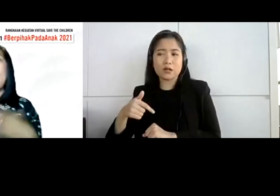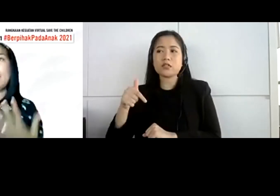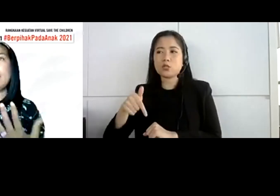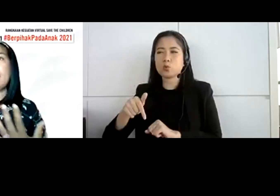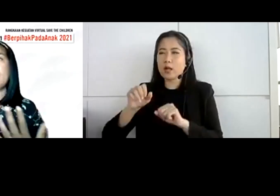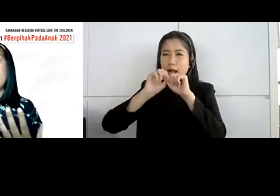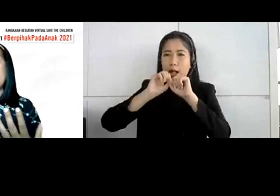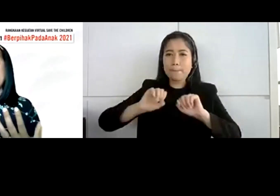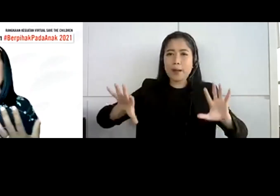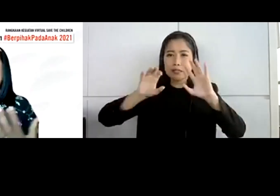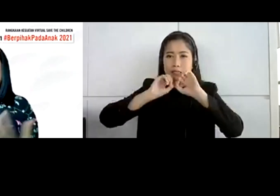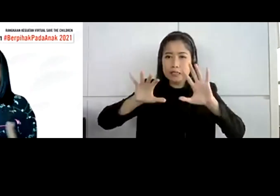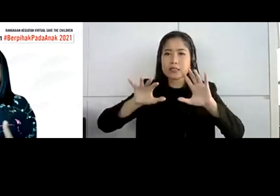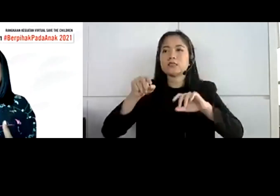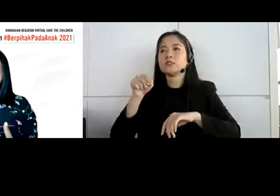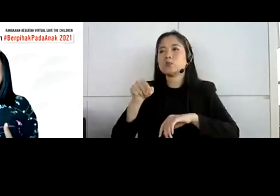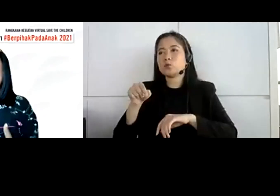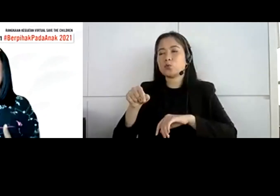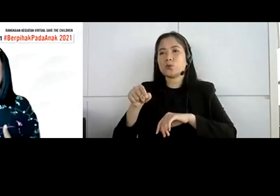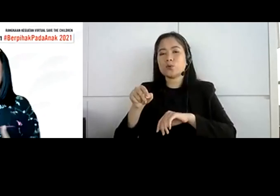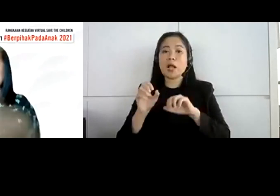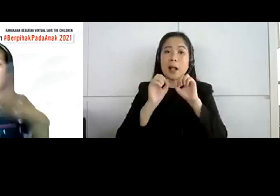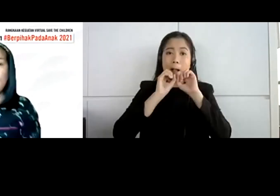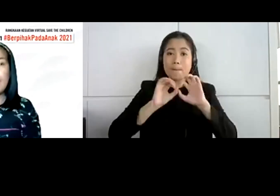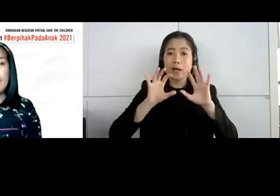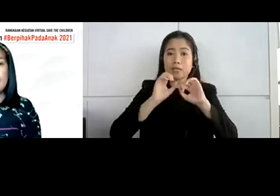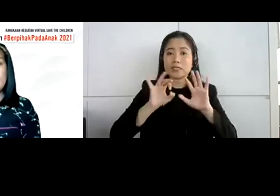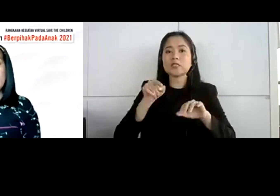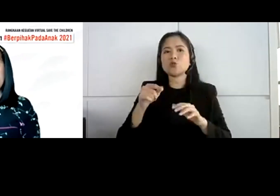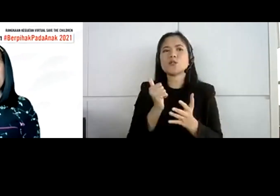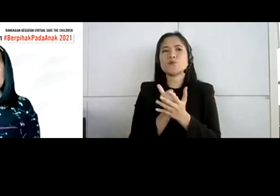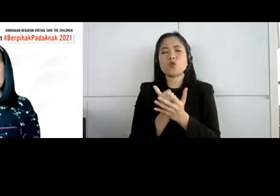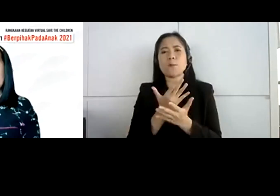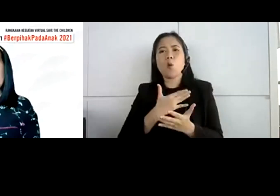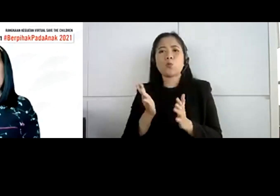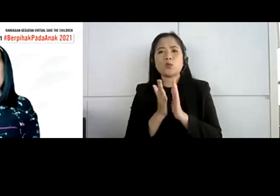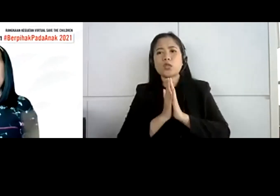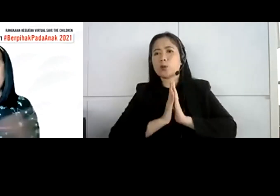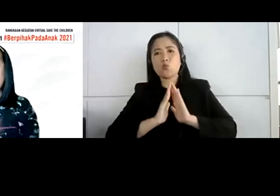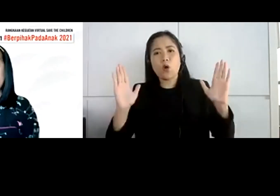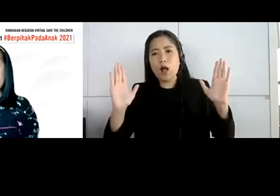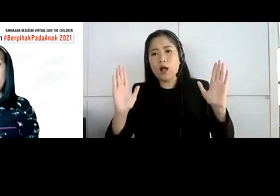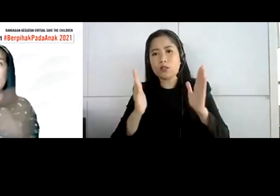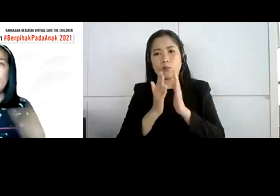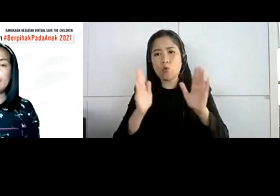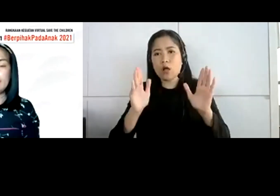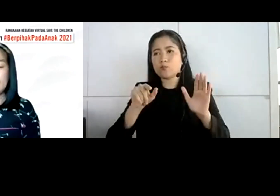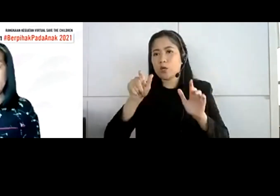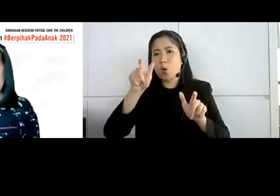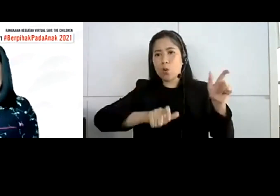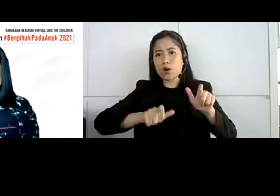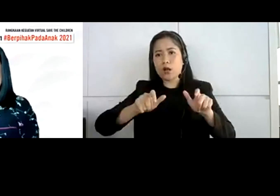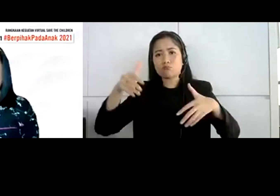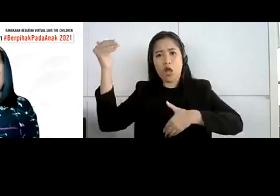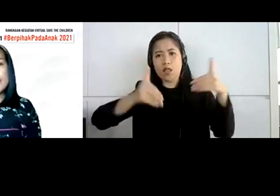sebenarnya kampanyenya kami ingin melakukannya secara terbuka dan dihadiri oleh banyak-banyak anak,